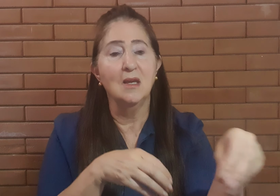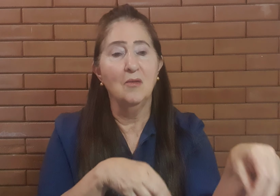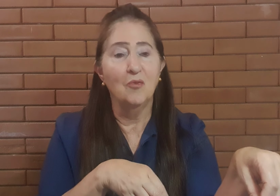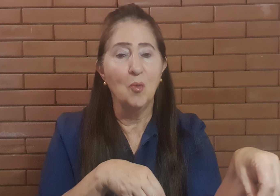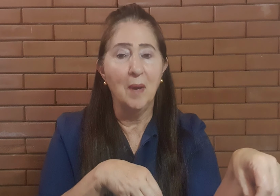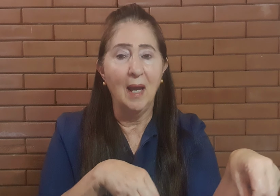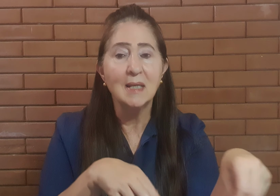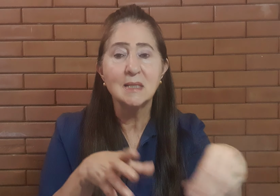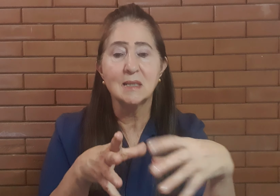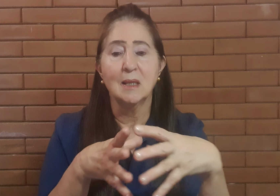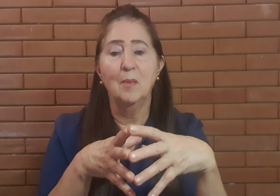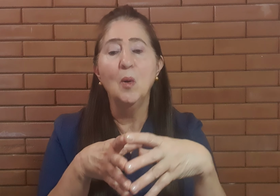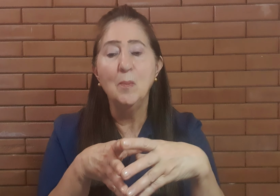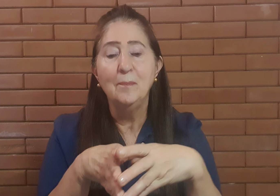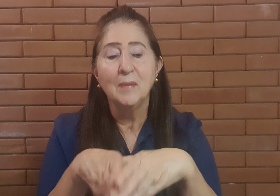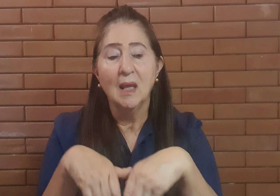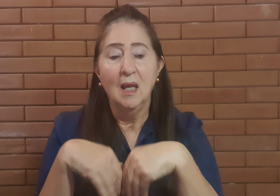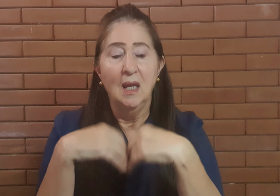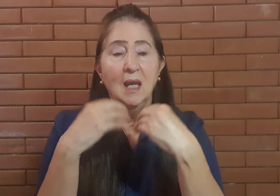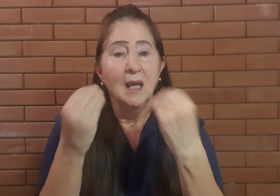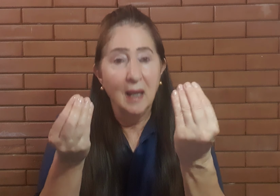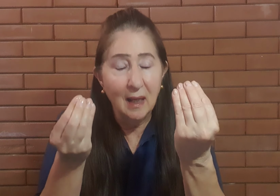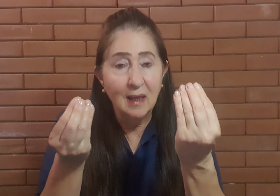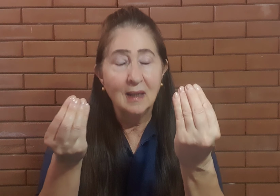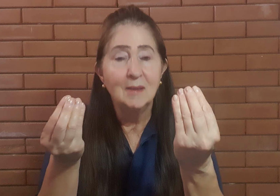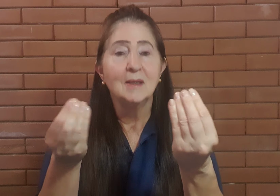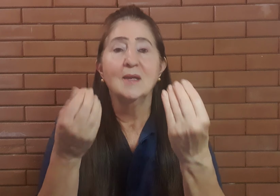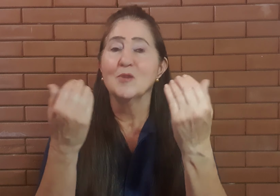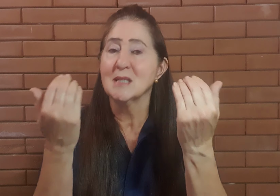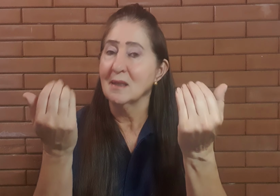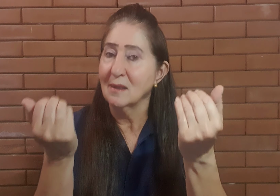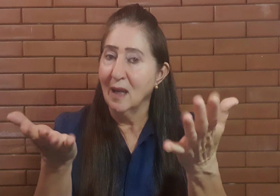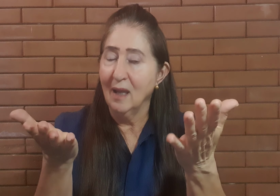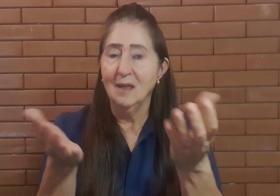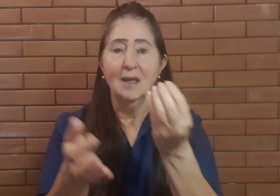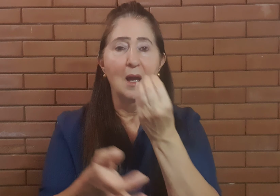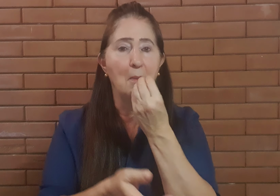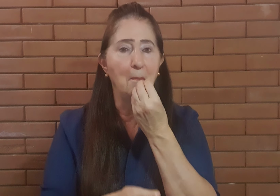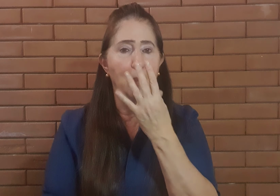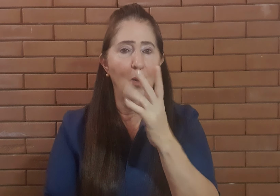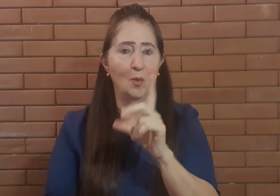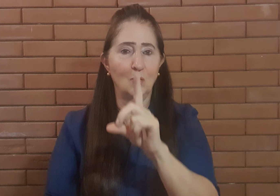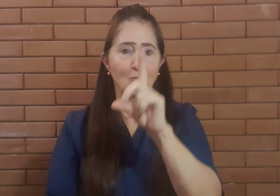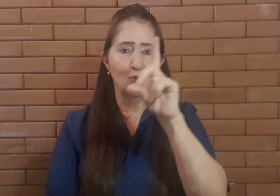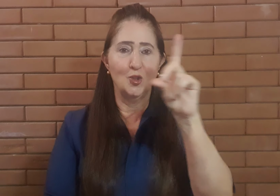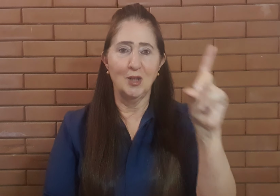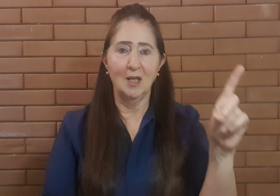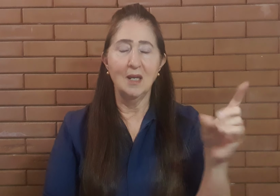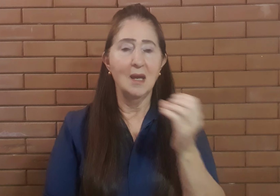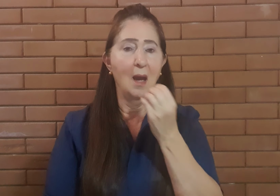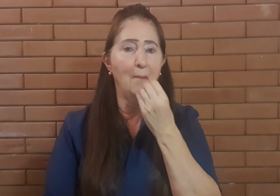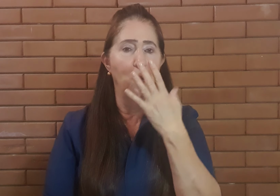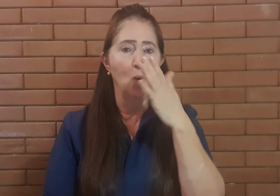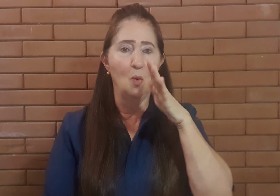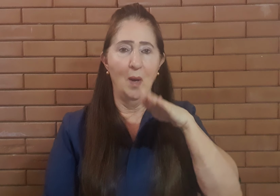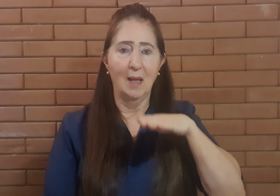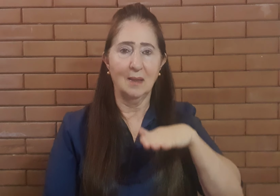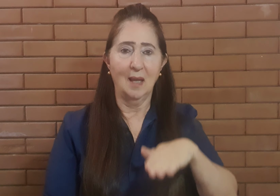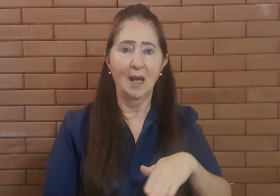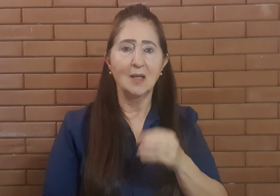formais e informais, tá bom? E que você treine Bom dia, boa